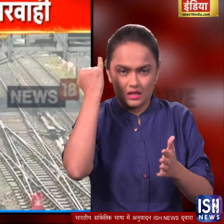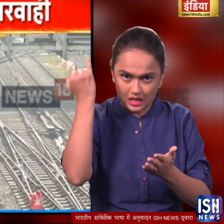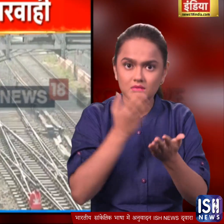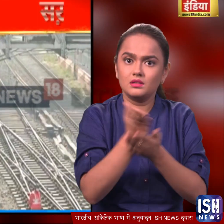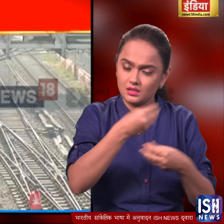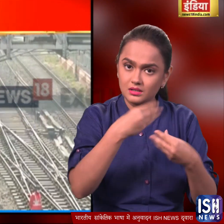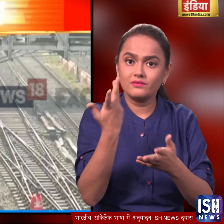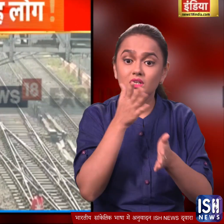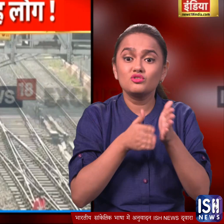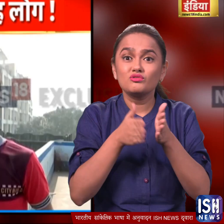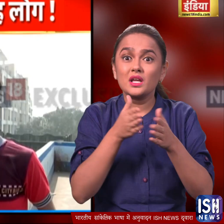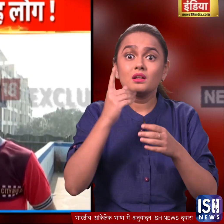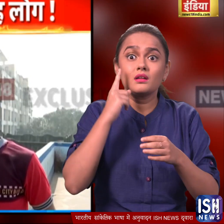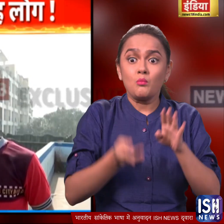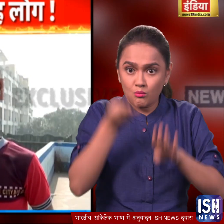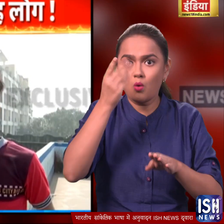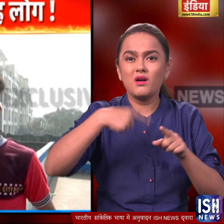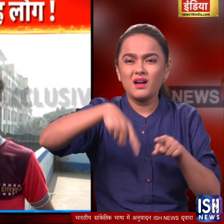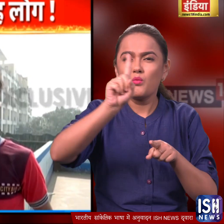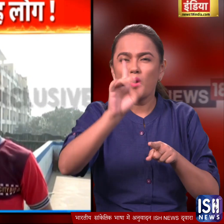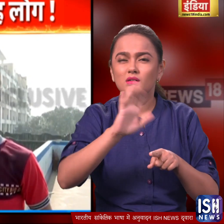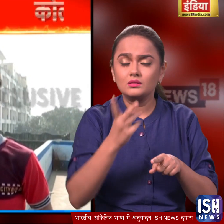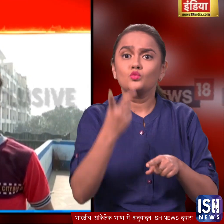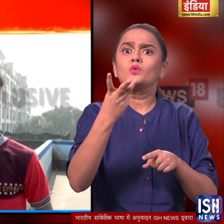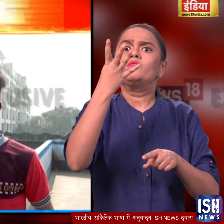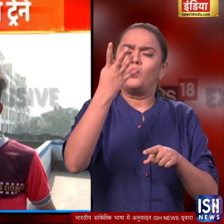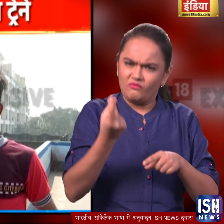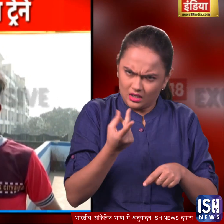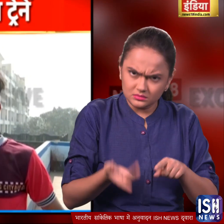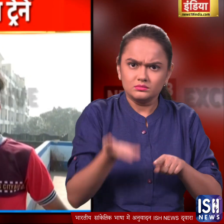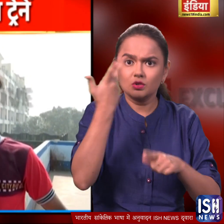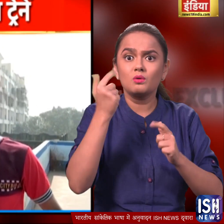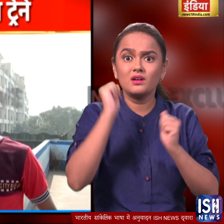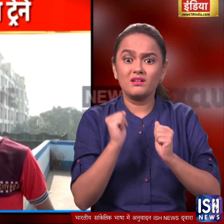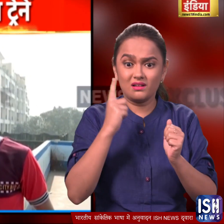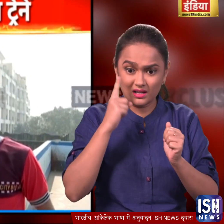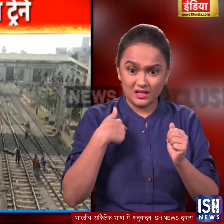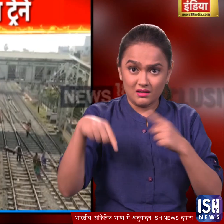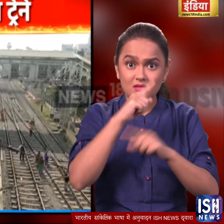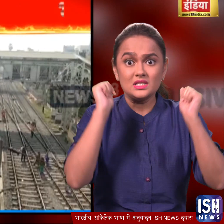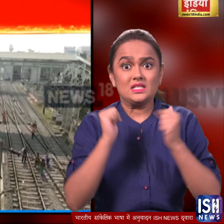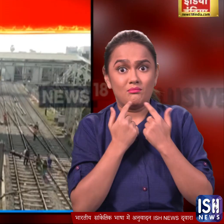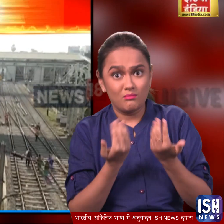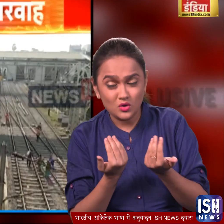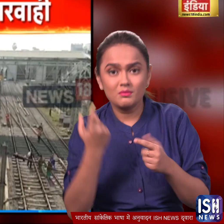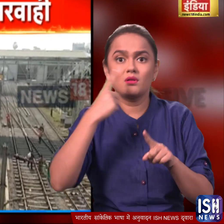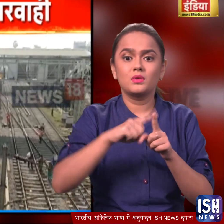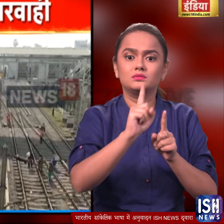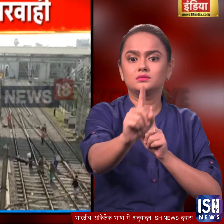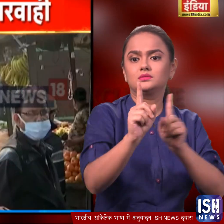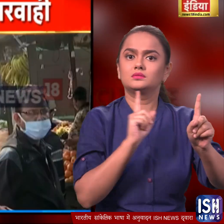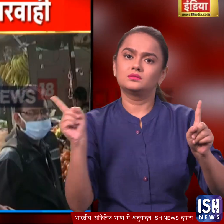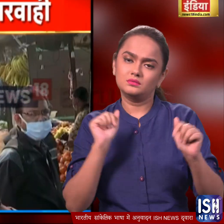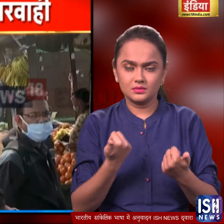ट्रेनों की संख्या बढ़ाने की सलाह दी। ट्रेन बढ़ाने से सीट मिलेगा, सबको डिस्टेंस मिलेगा। न सिर्फ लोकल ट्रेनों के